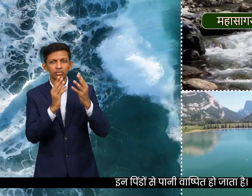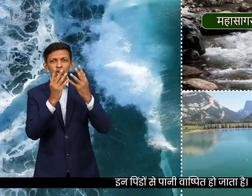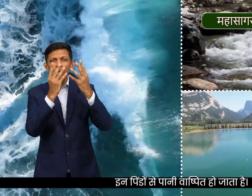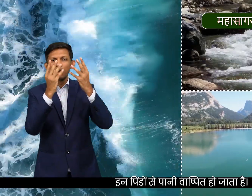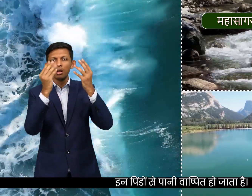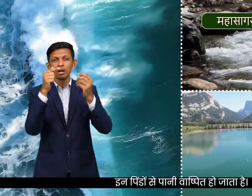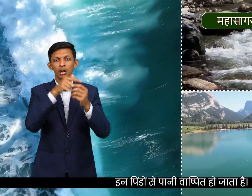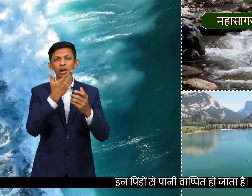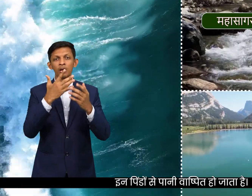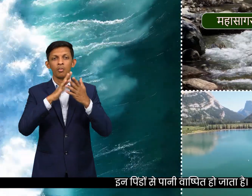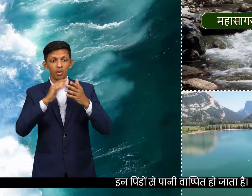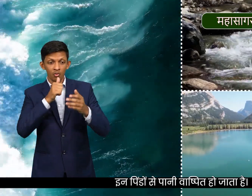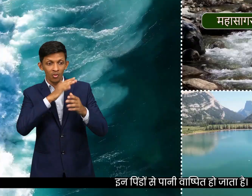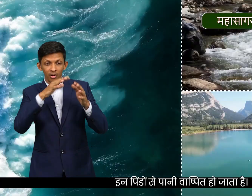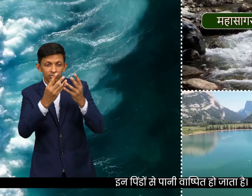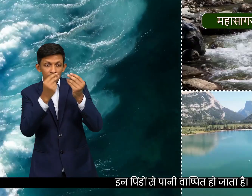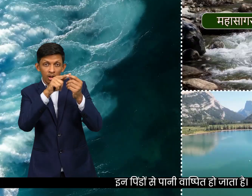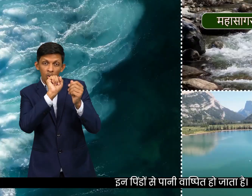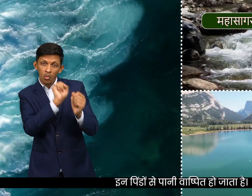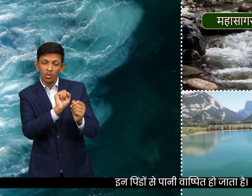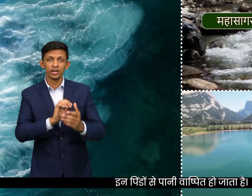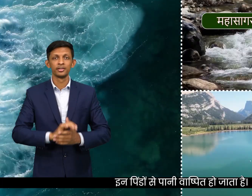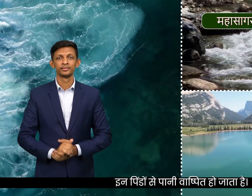वाष्पित हो जाता है।